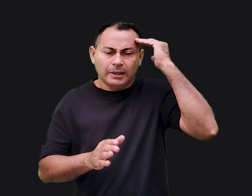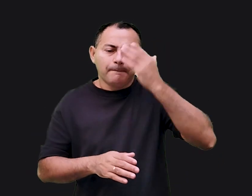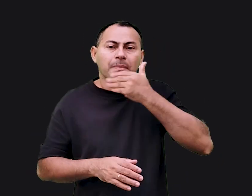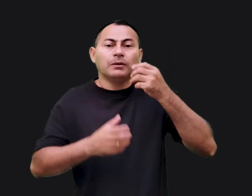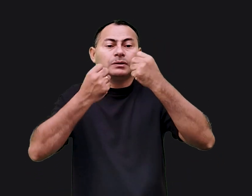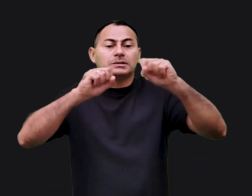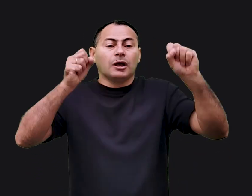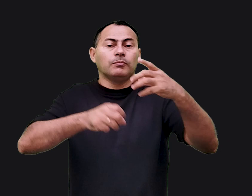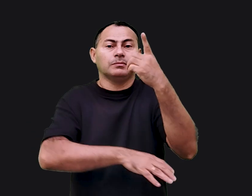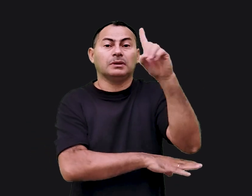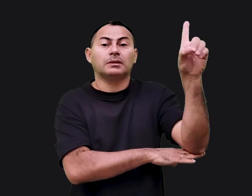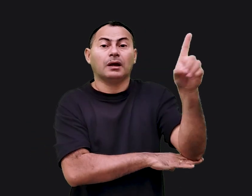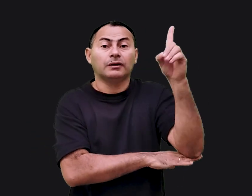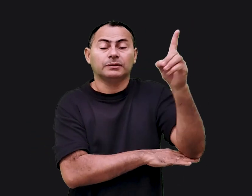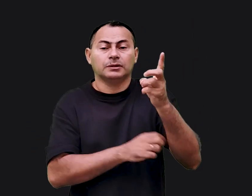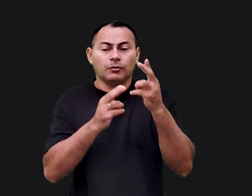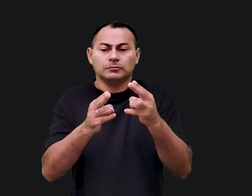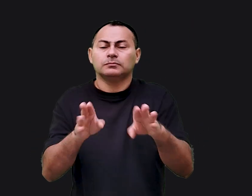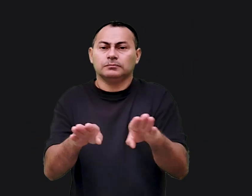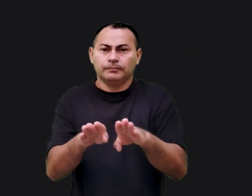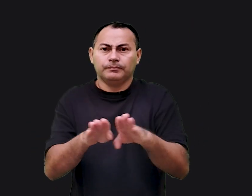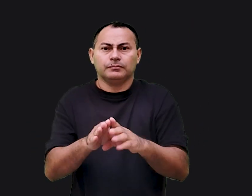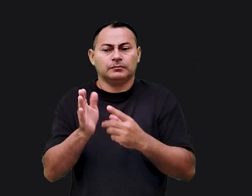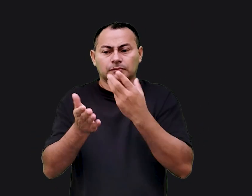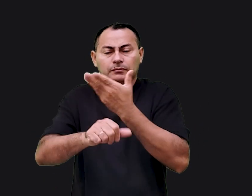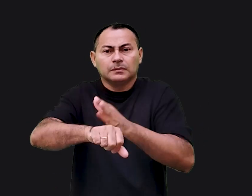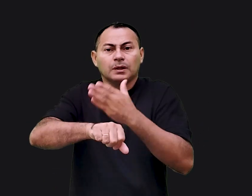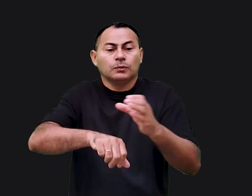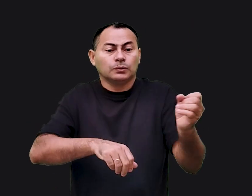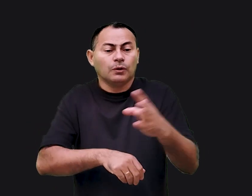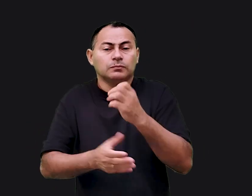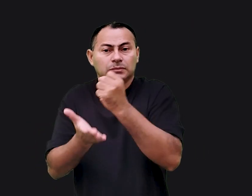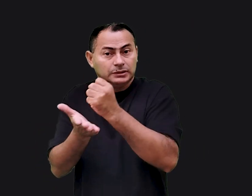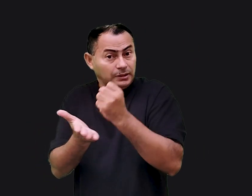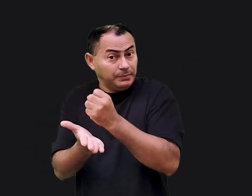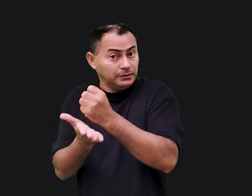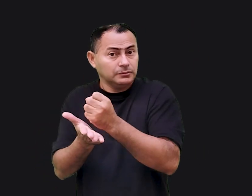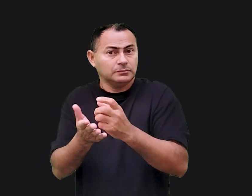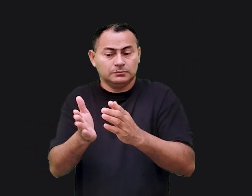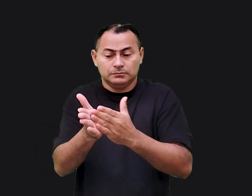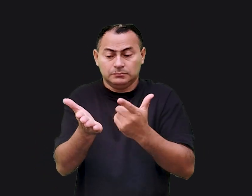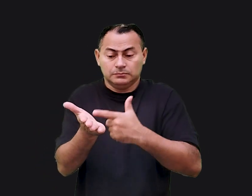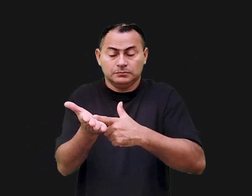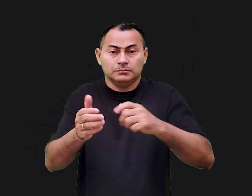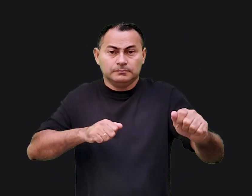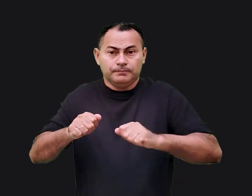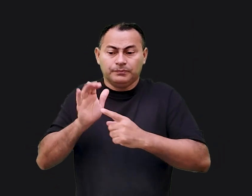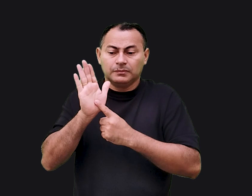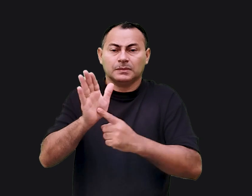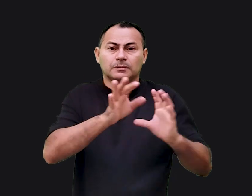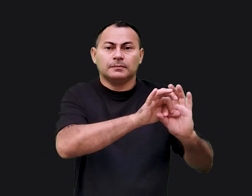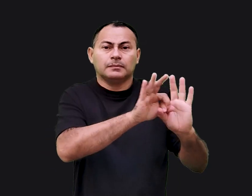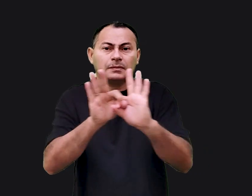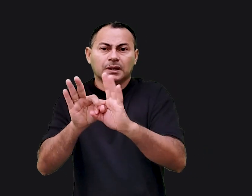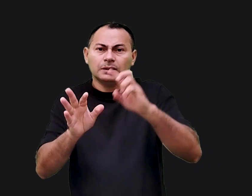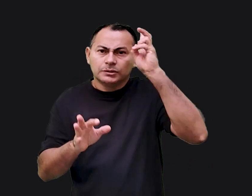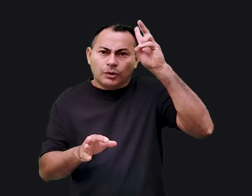salmos e Davi o mesmo princípio se aplica ao Novo Testamento o livro de Atos retrata o contexto histórico para que